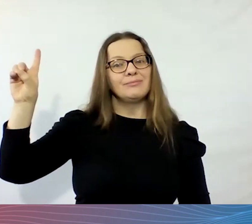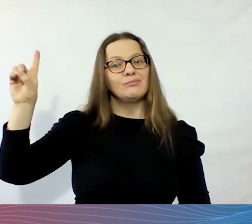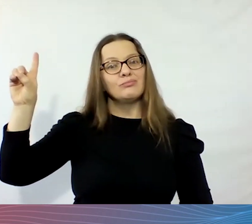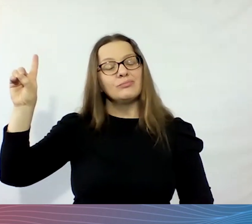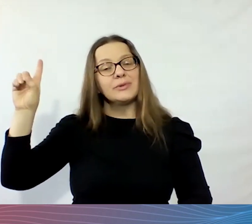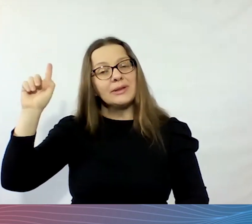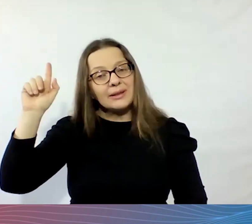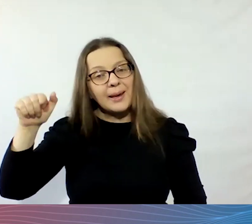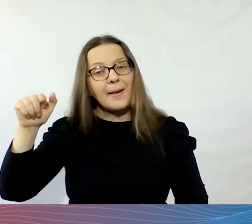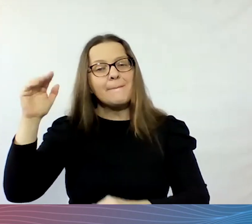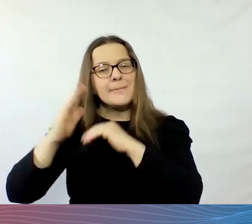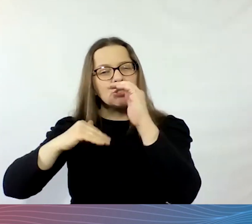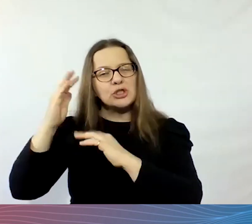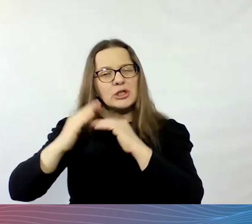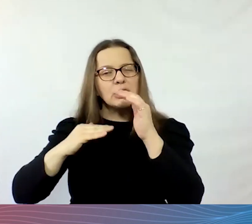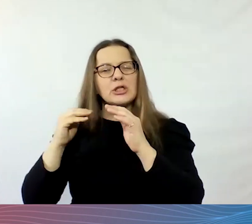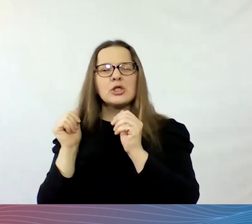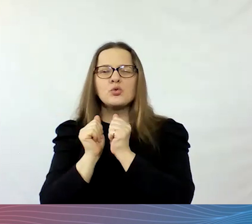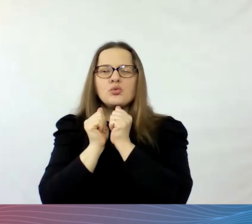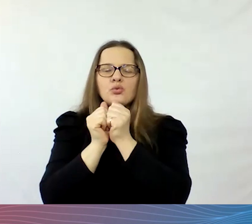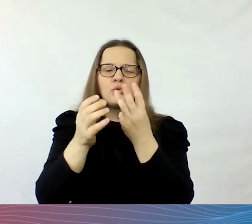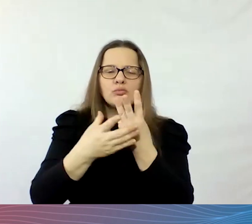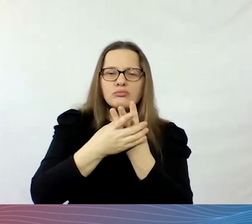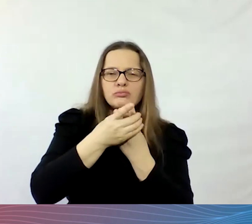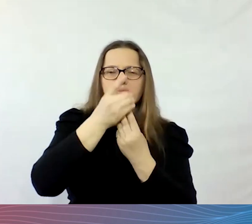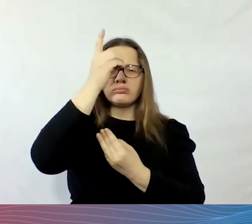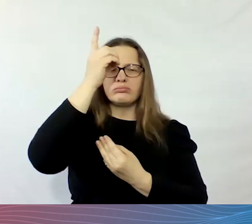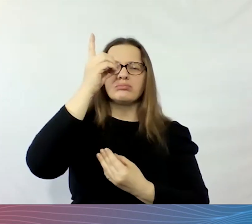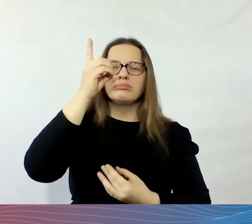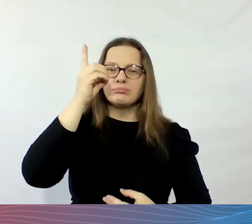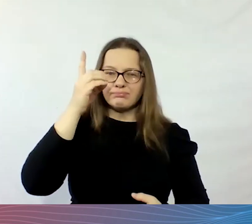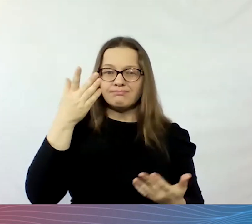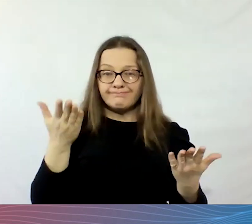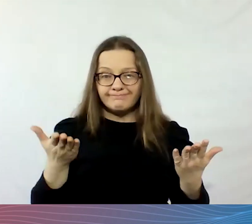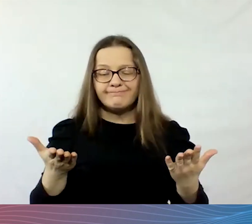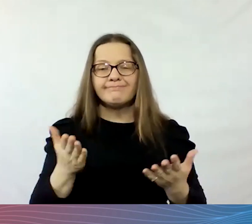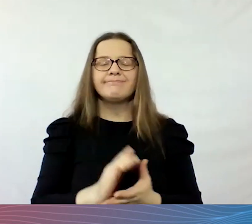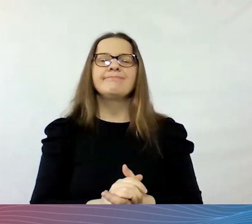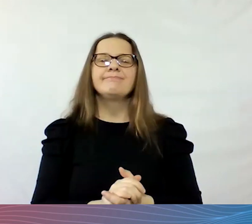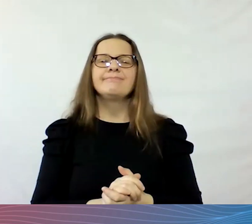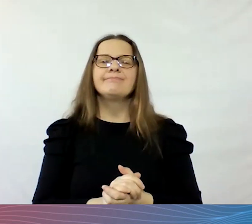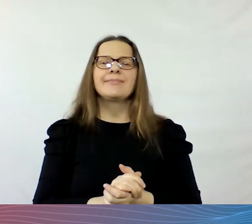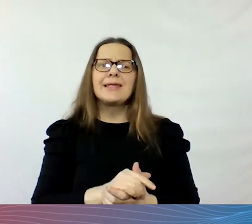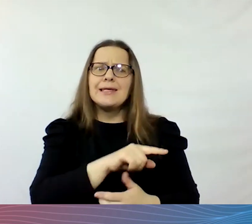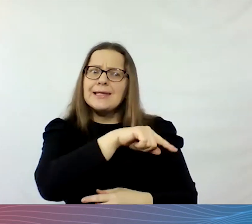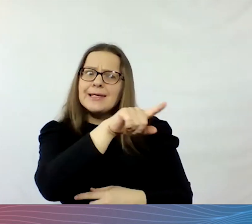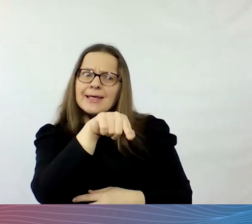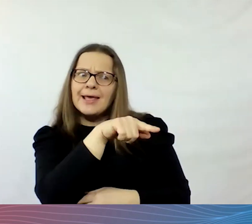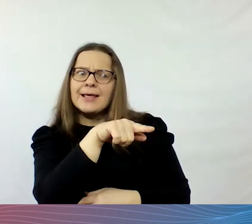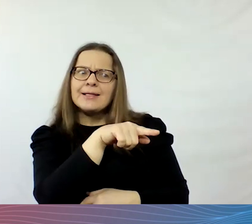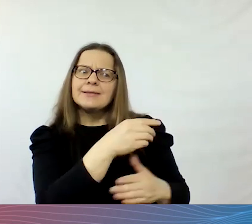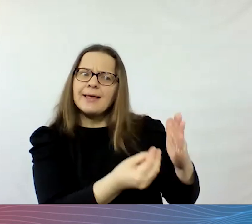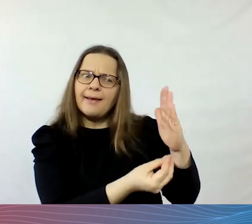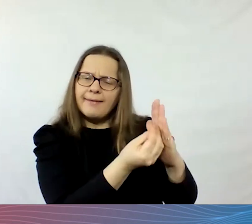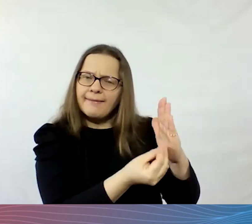colocar nesse tipo de unidade. Vamos ver. Também sejam eles em nós.